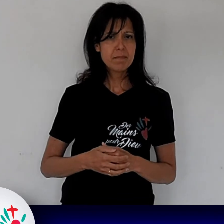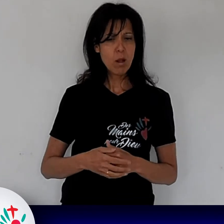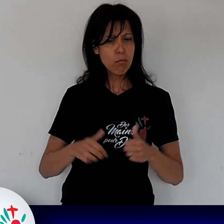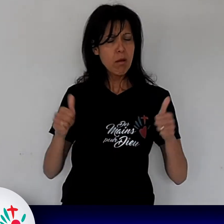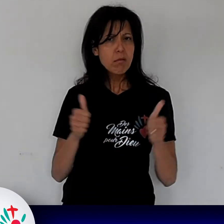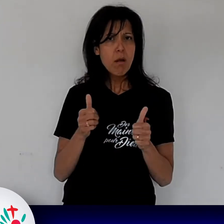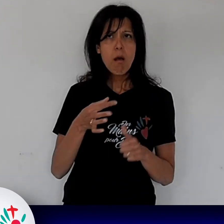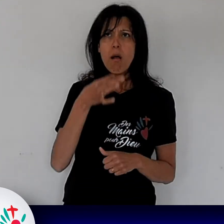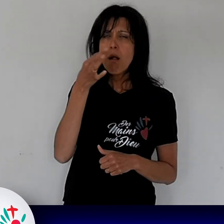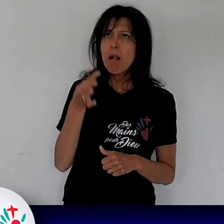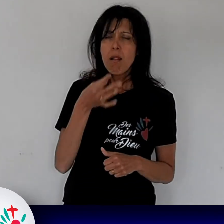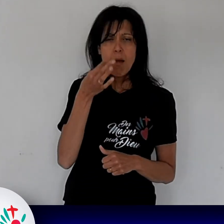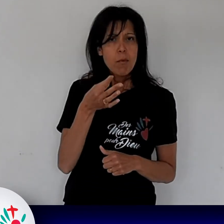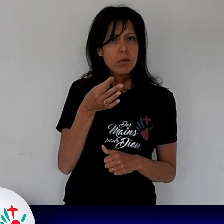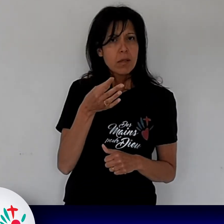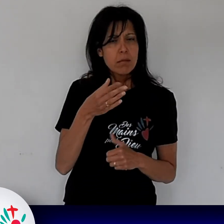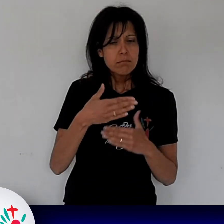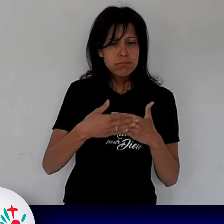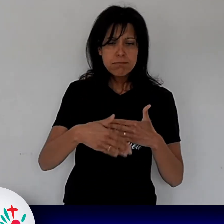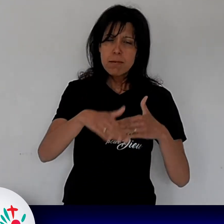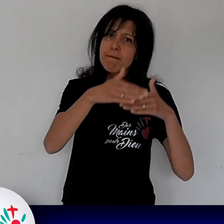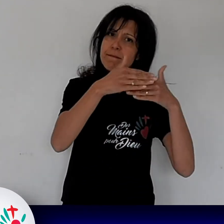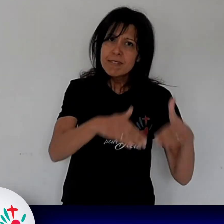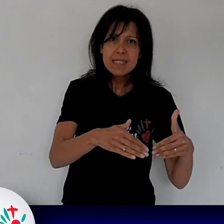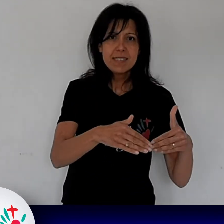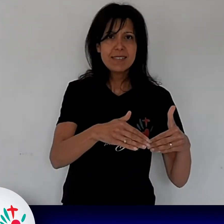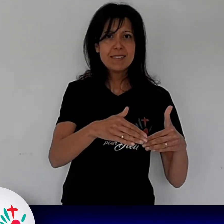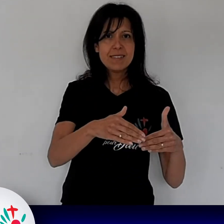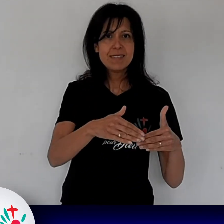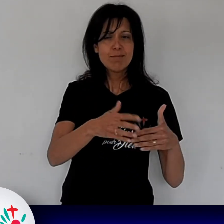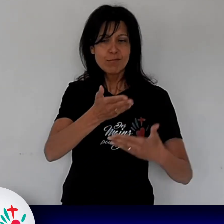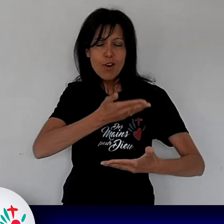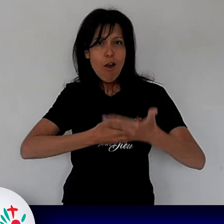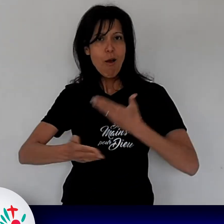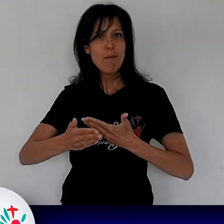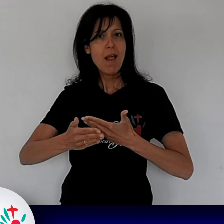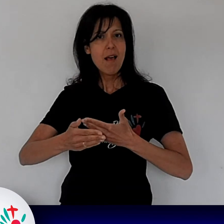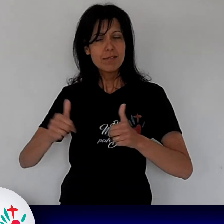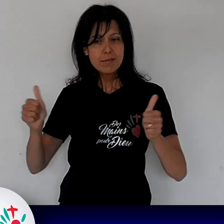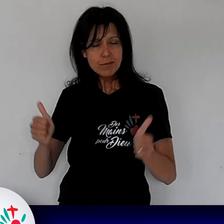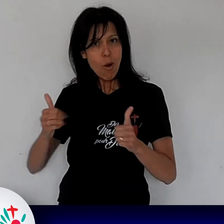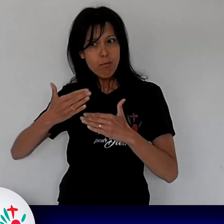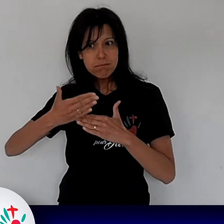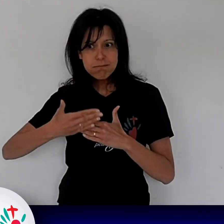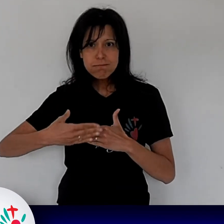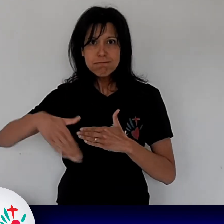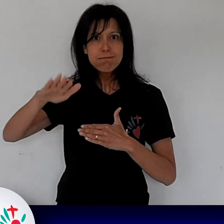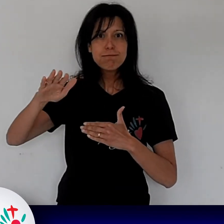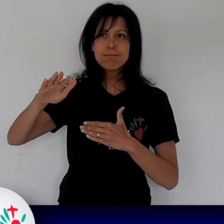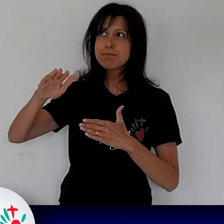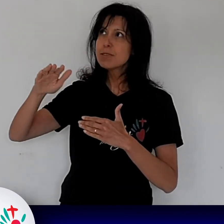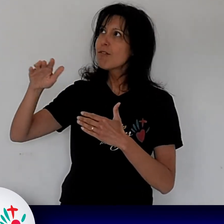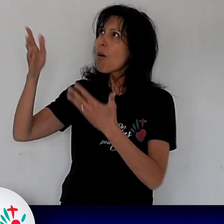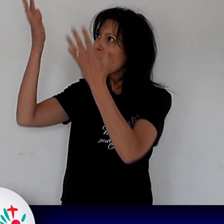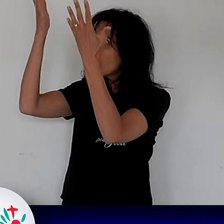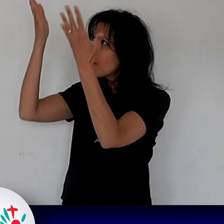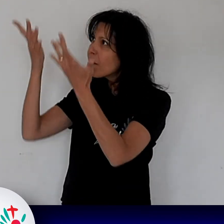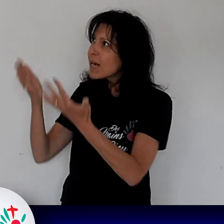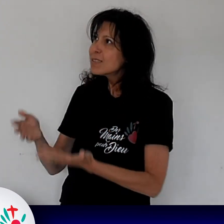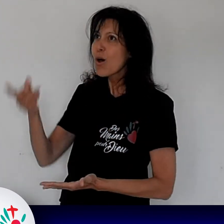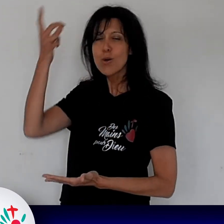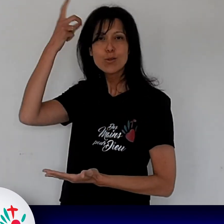terminer et le temps de danser dans la présence de Dieu va reprendre sa place.